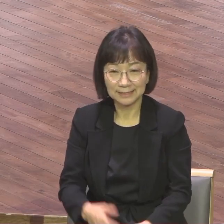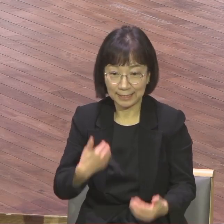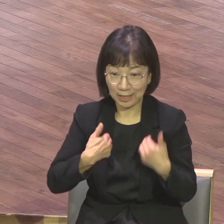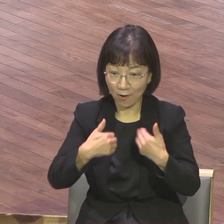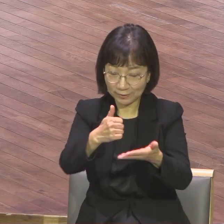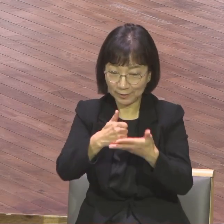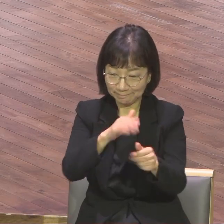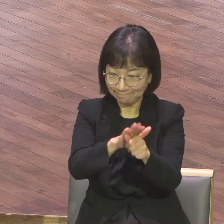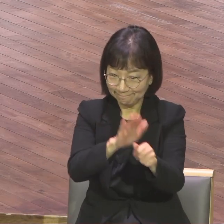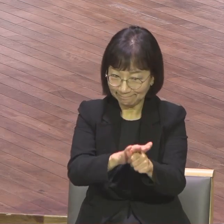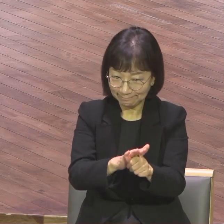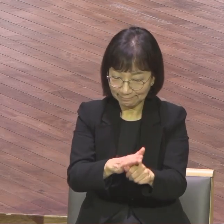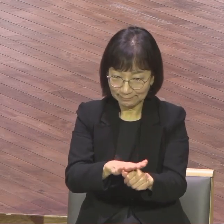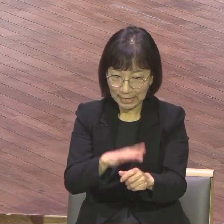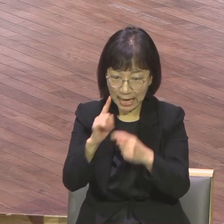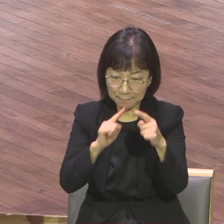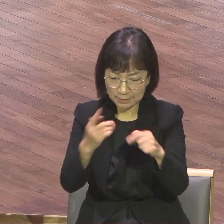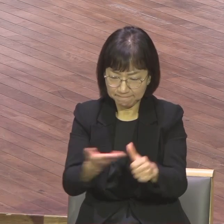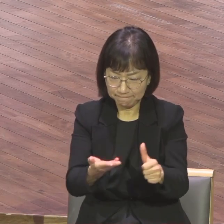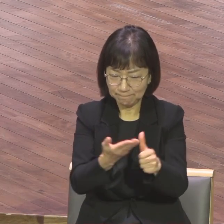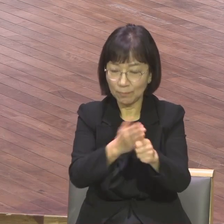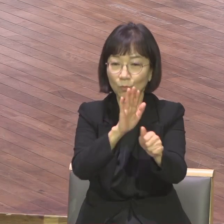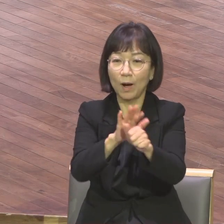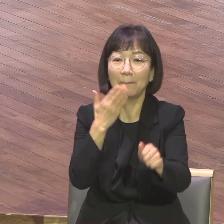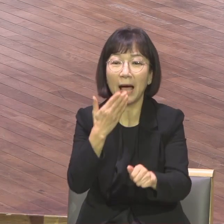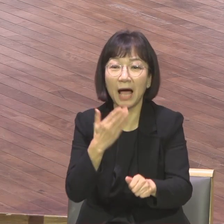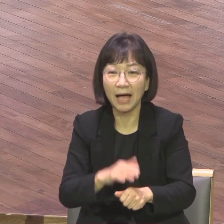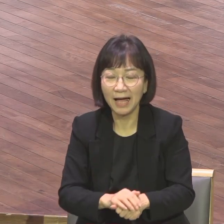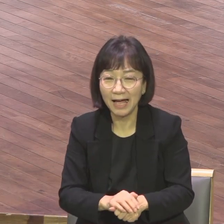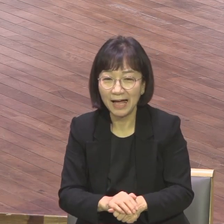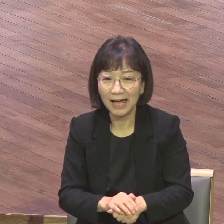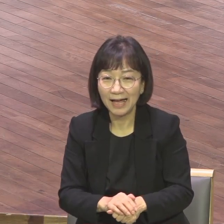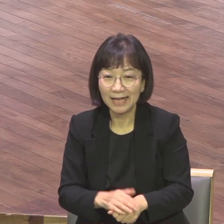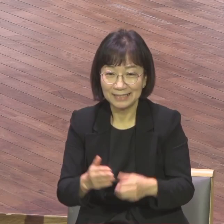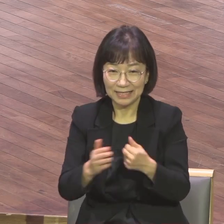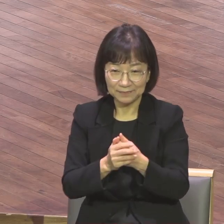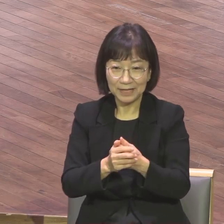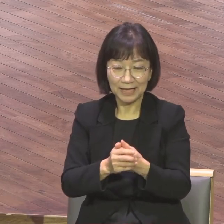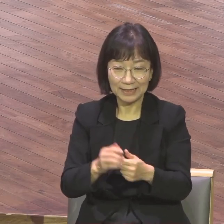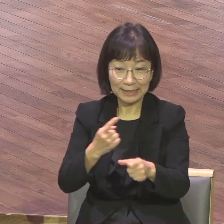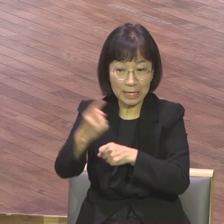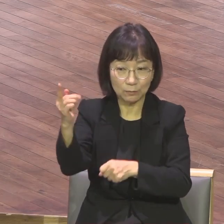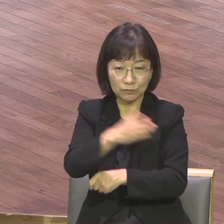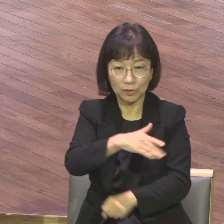할 수 있으면 양육까지 할 수 있단 말이에요. 어? 그러니까 전부 다 권력전도.